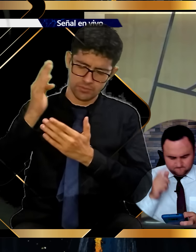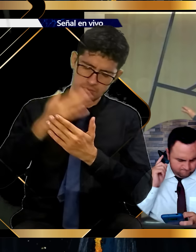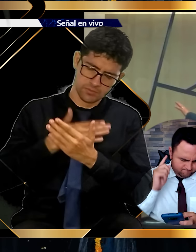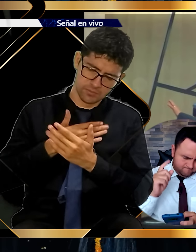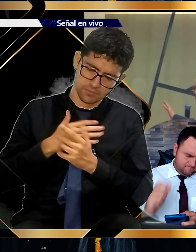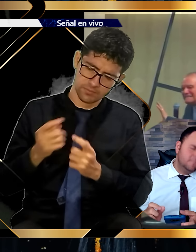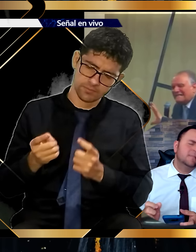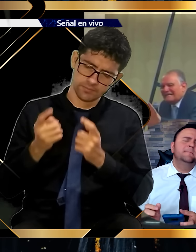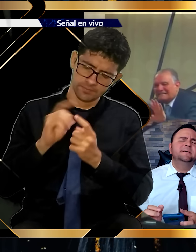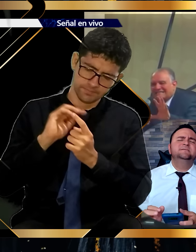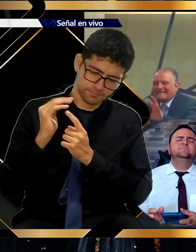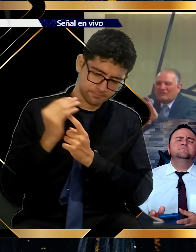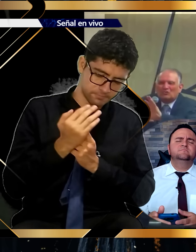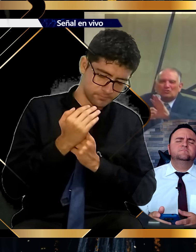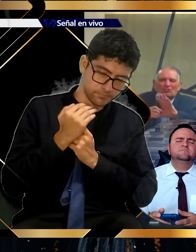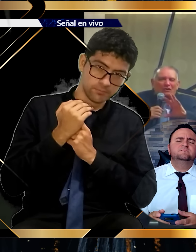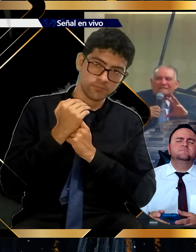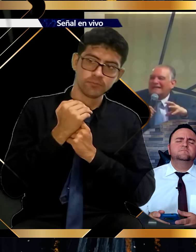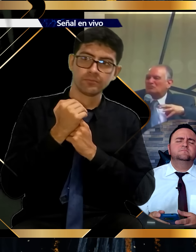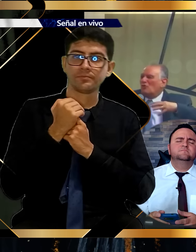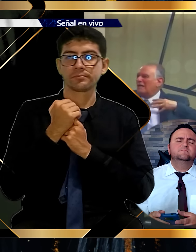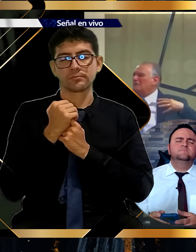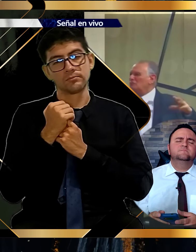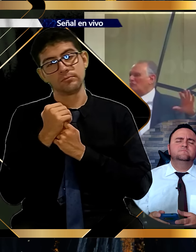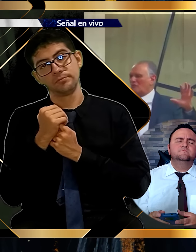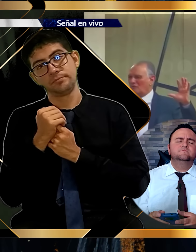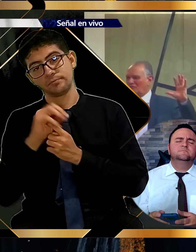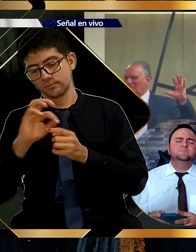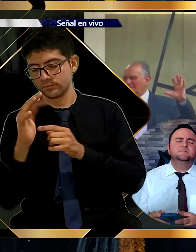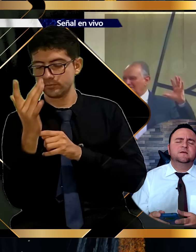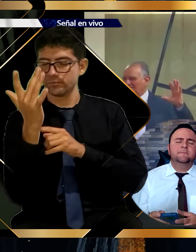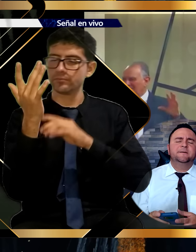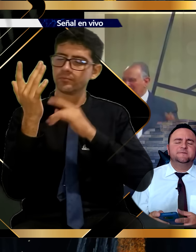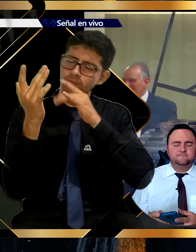Las vides están en ciernes, ya dieron su olor, está esto lindo.